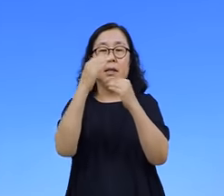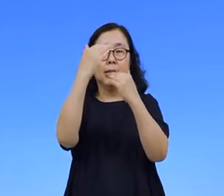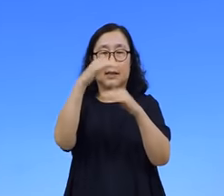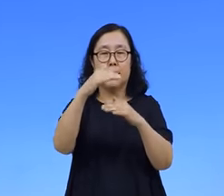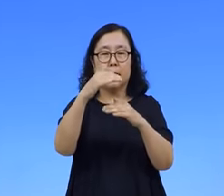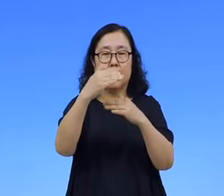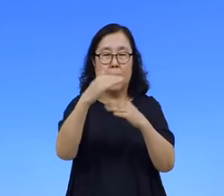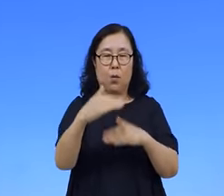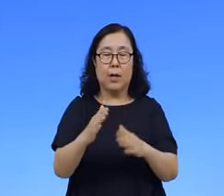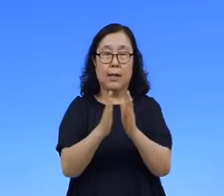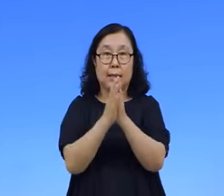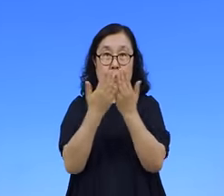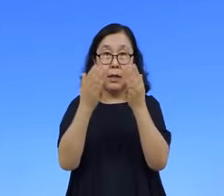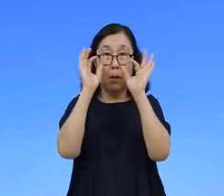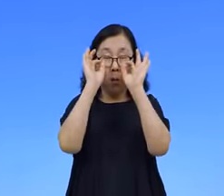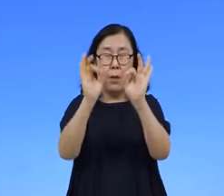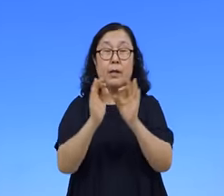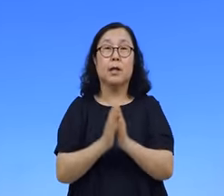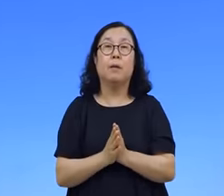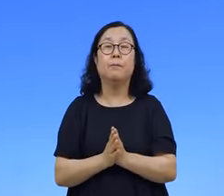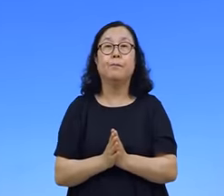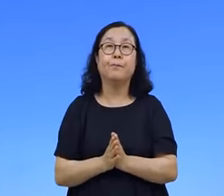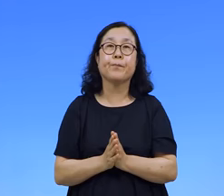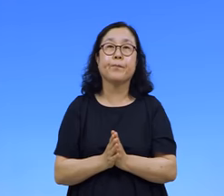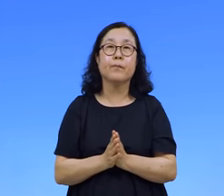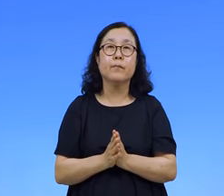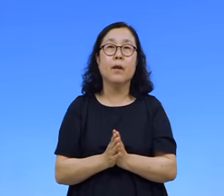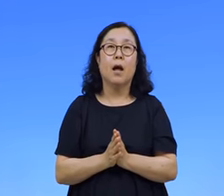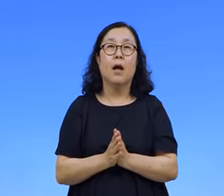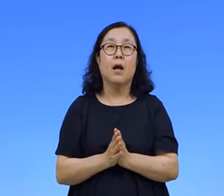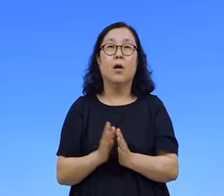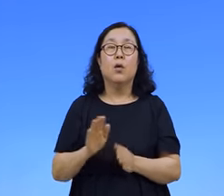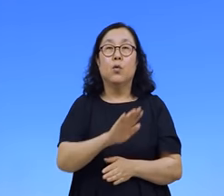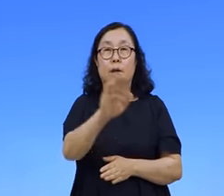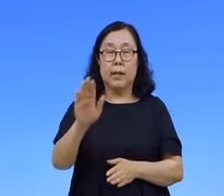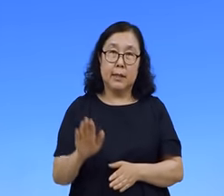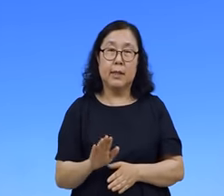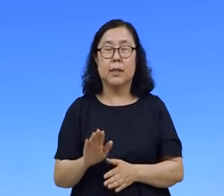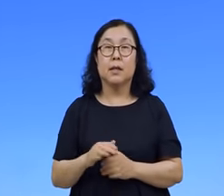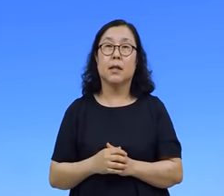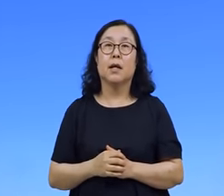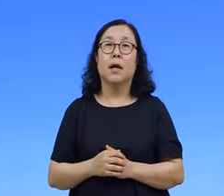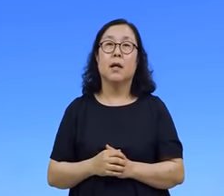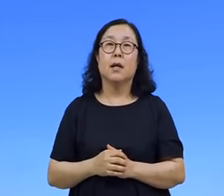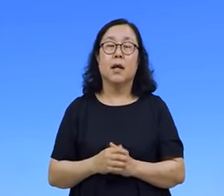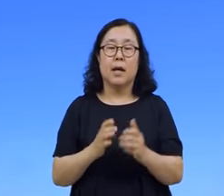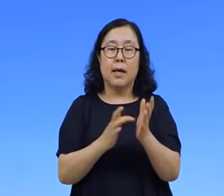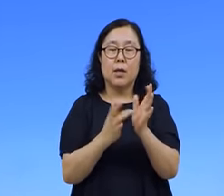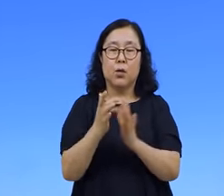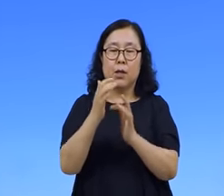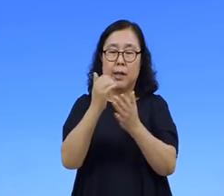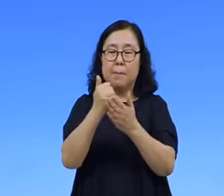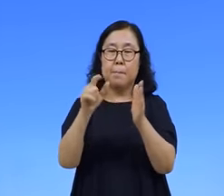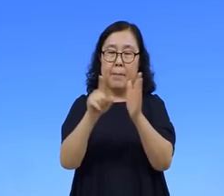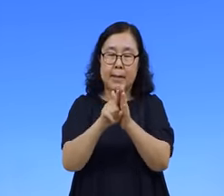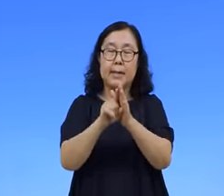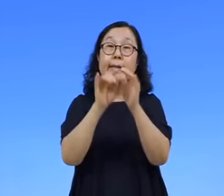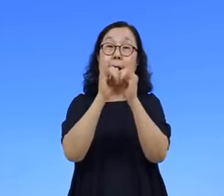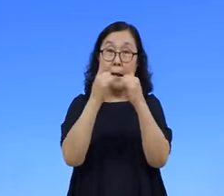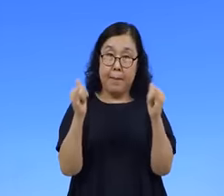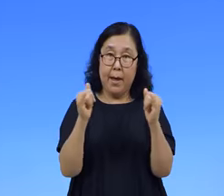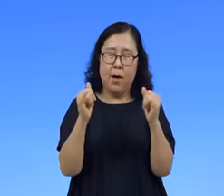보면서 뭐 정신과 의사가 뭘 어떻게 분석하고 하는 이것도 중요하지만 우리는 무엇보다도 예수 믿는 사람